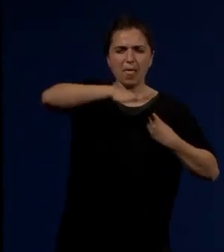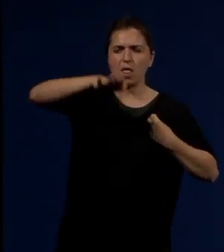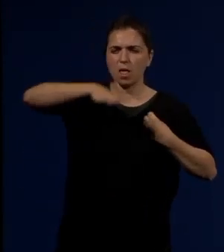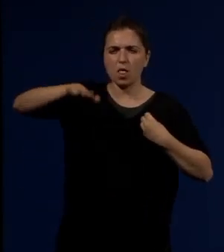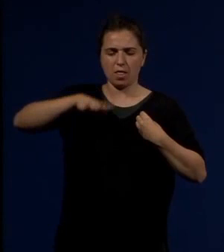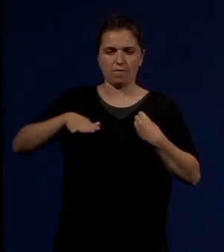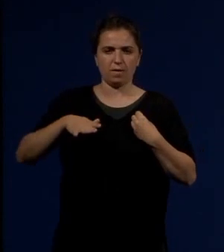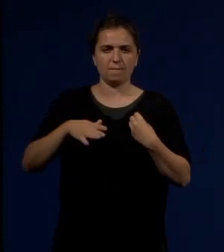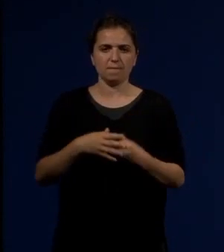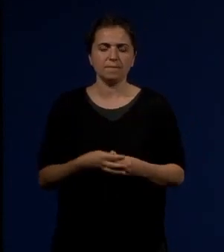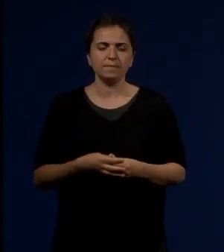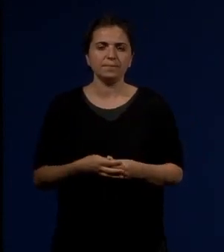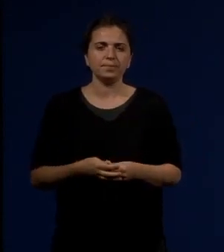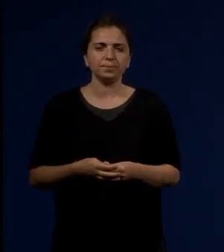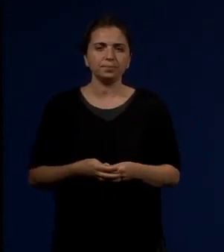esencial.